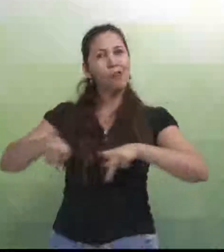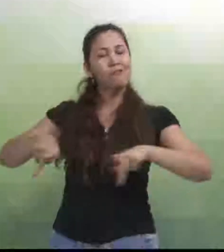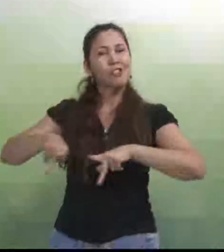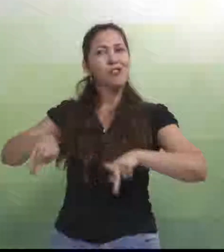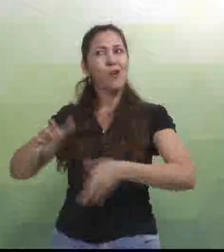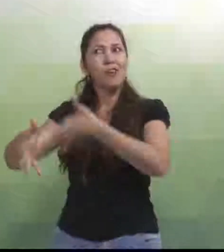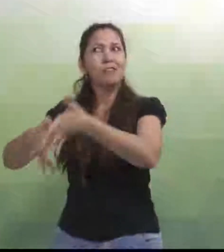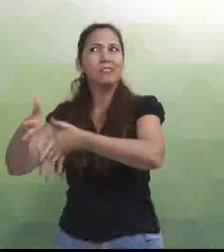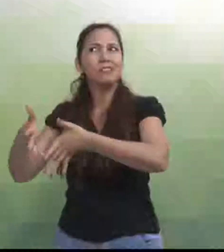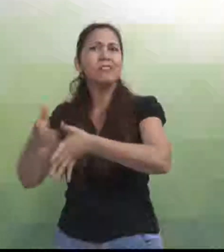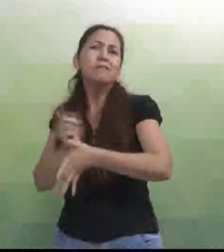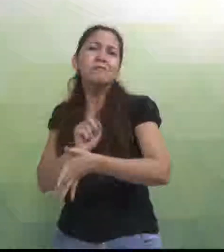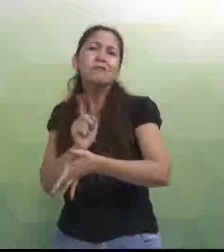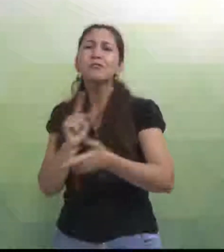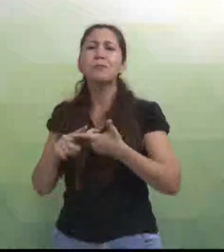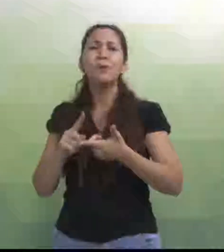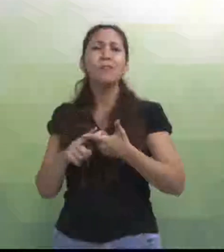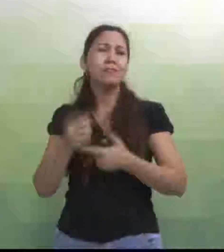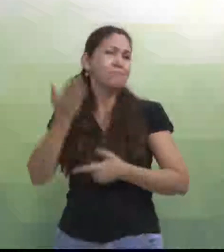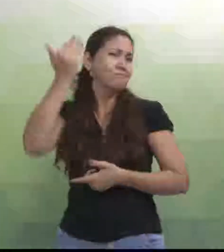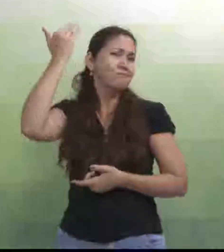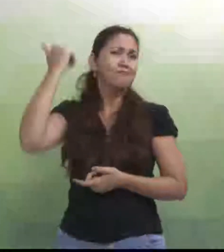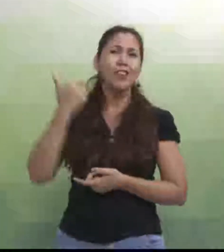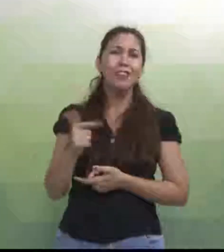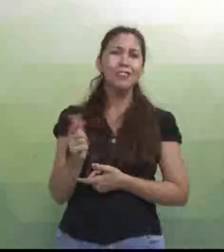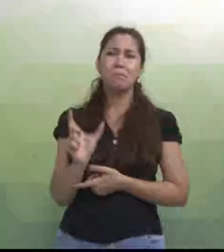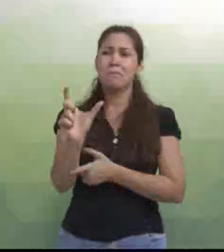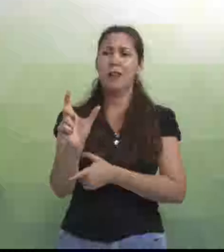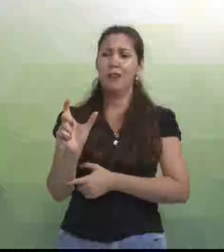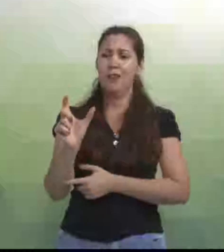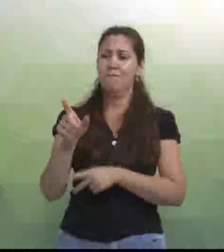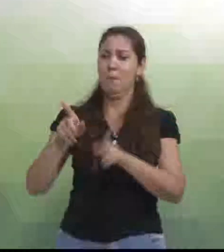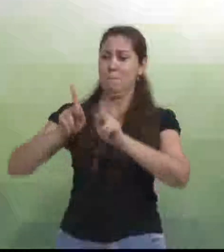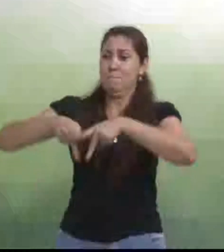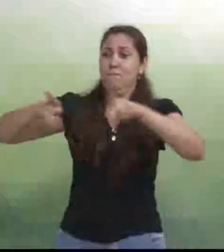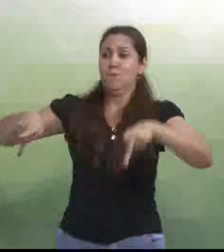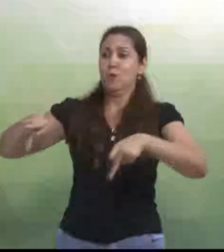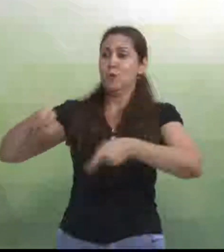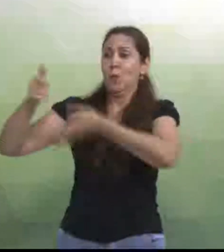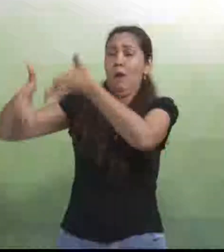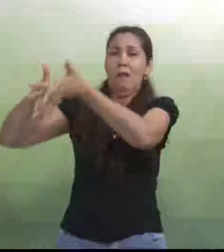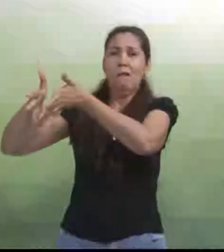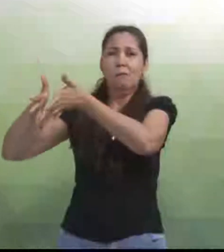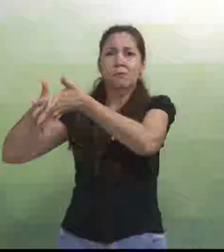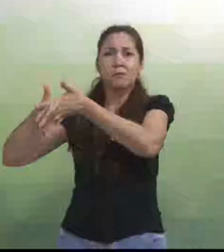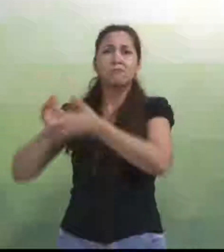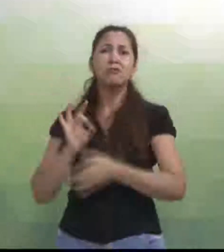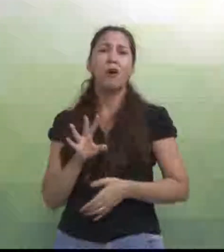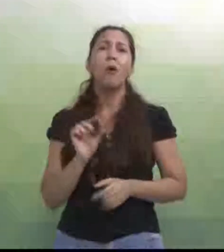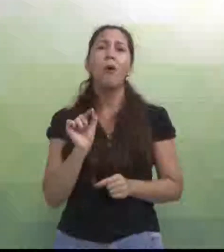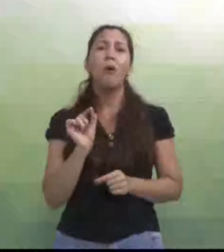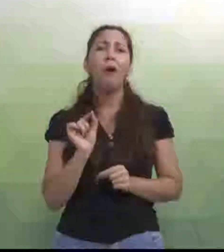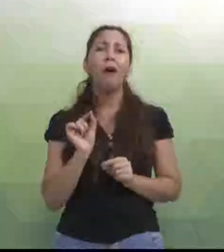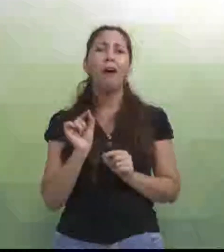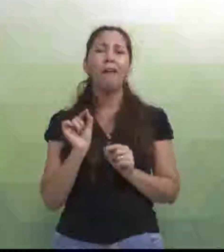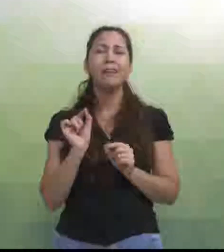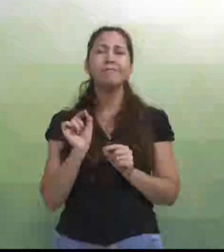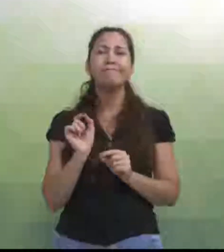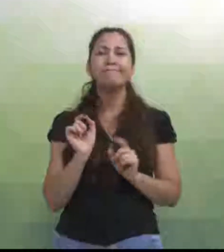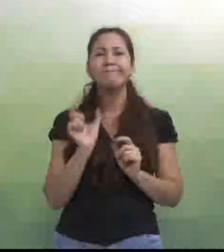Libras básica. Mas não havia ainda uma vontade de ser um profissional professor de Libras futuramente. Com isso, surgiu o